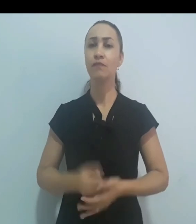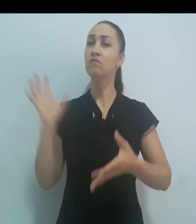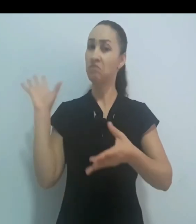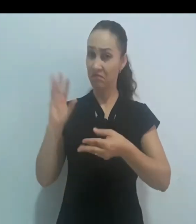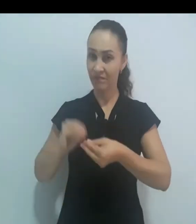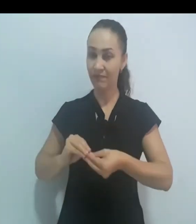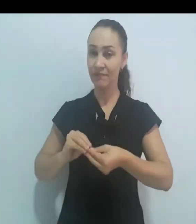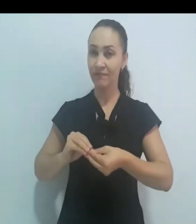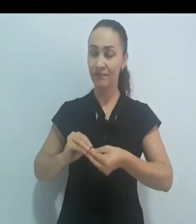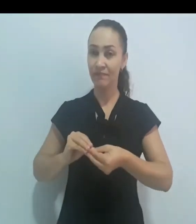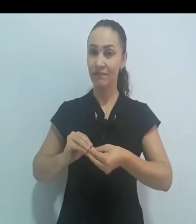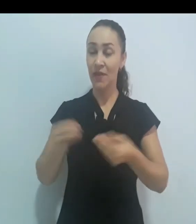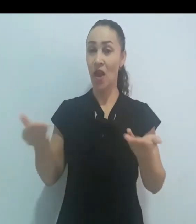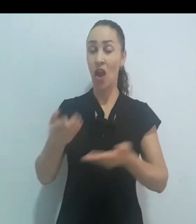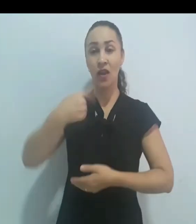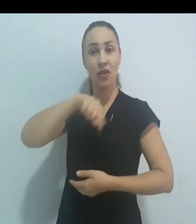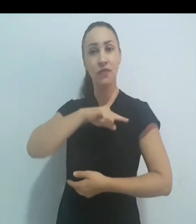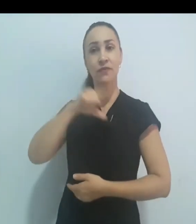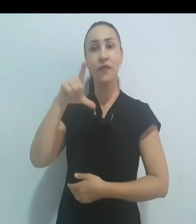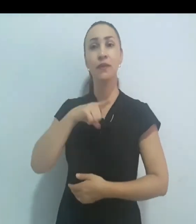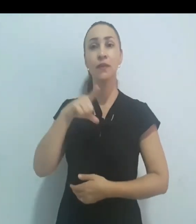disso, a gente vai